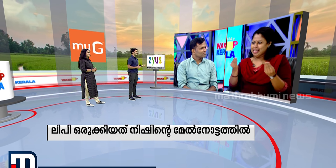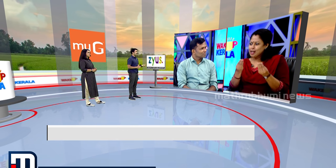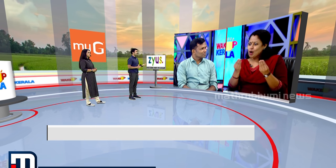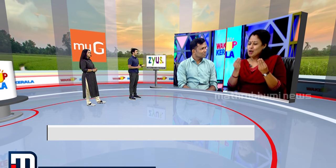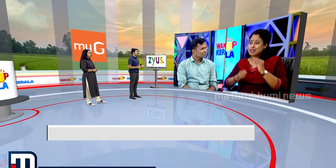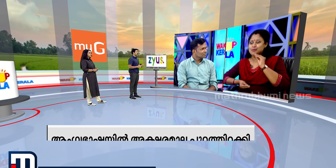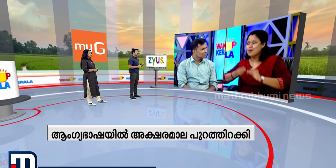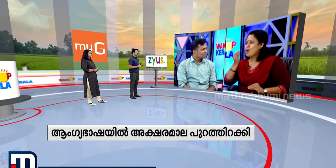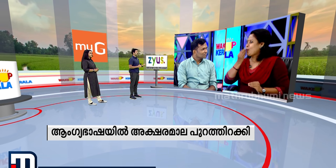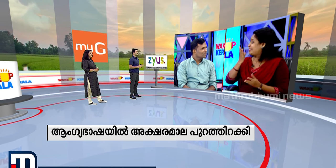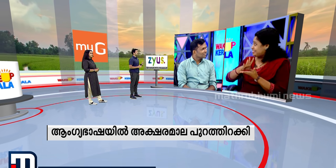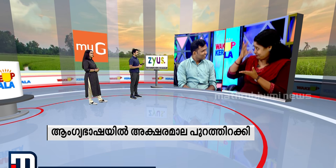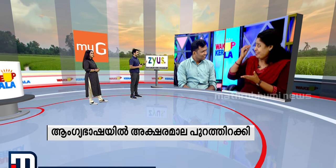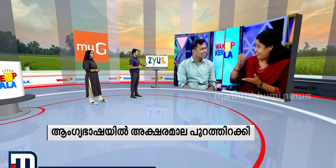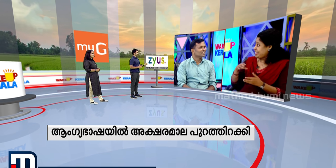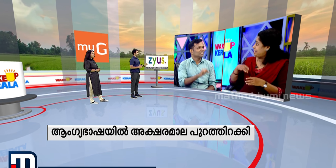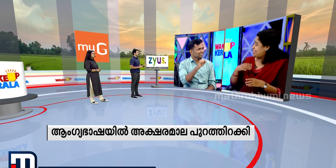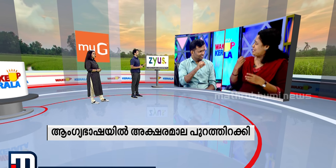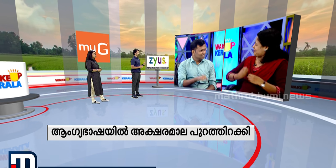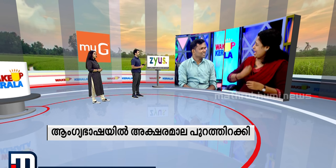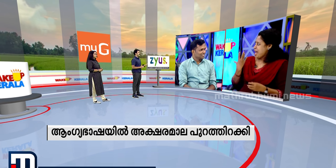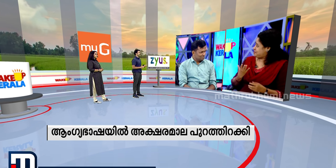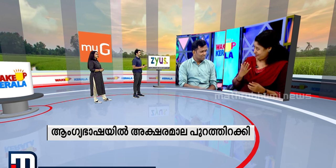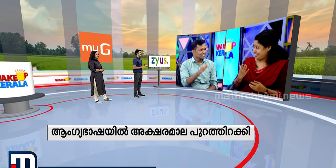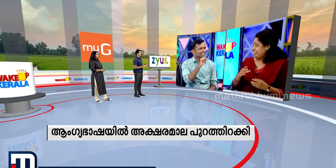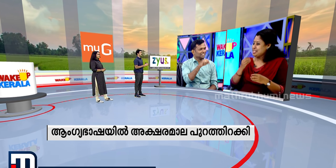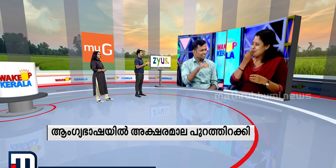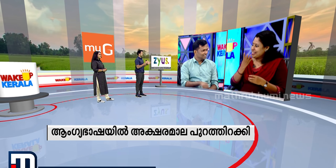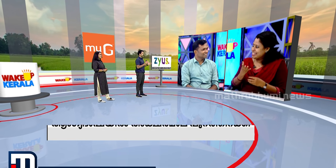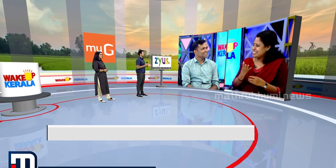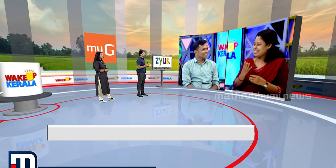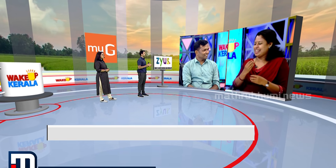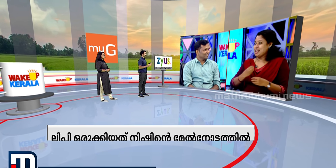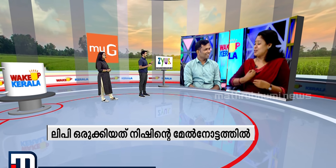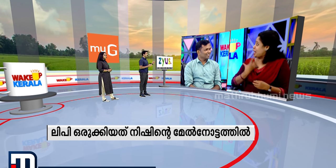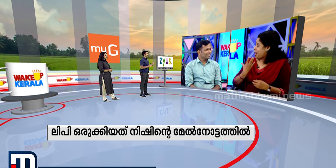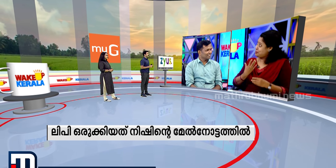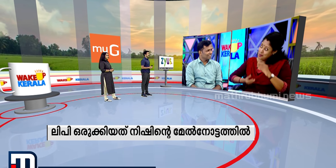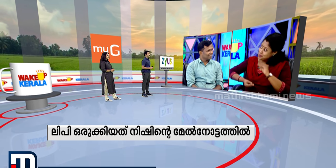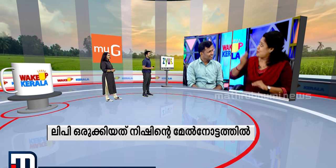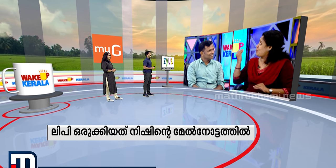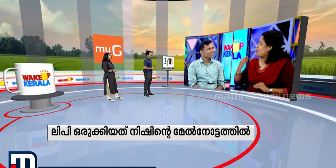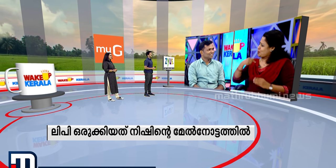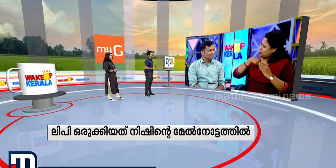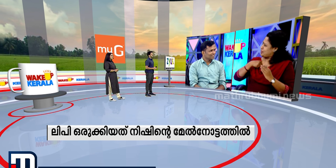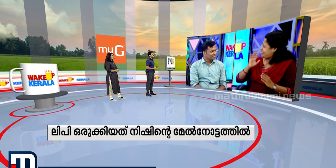കൂടുതൽ എളുപ്പമായിട്ട് മാറും അല്ലേ ആ ഒരു സന്തോഷം കൂടുതൽ എളുപ്പമാകുന്നതിൻ്റെ ഒരു സന്തോഷം എത്രത്തോളമാണ് നിങ്ങളുടെ എല്ലാം